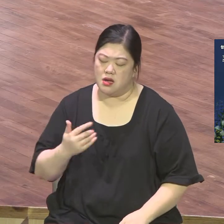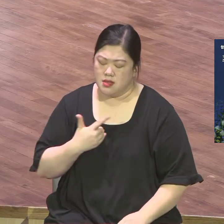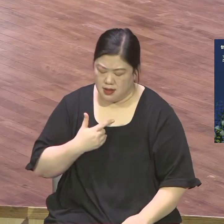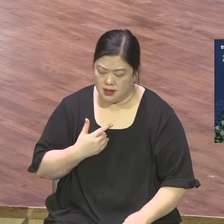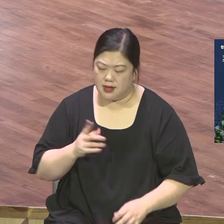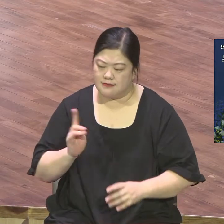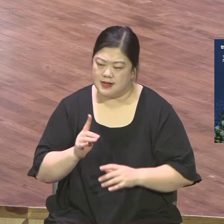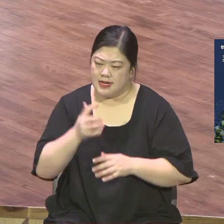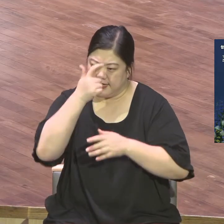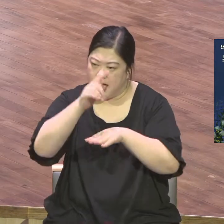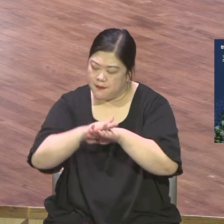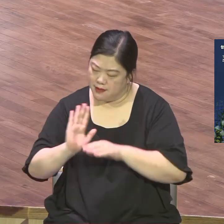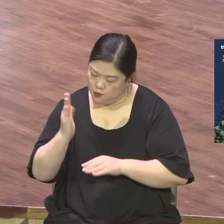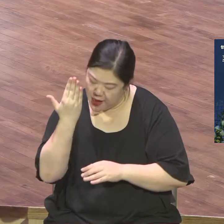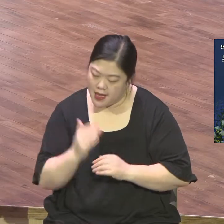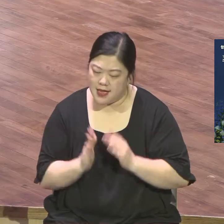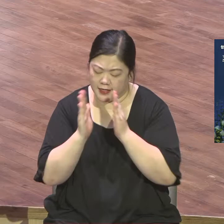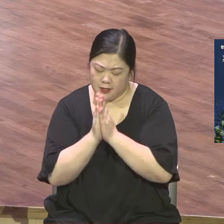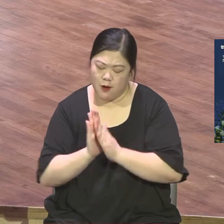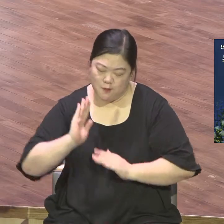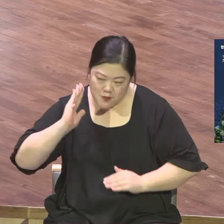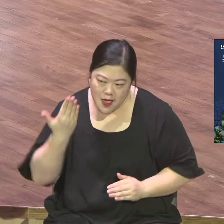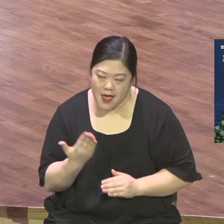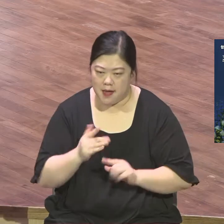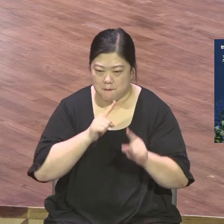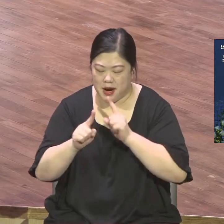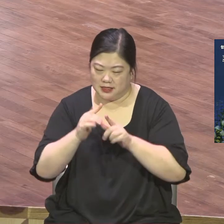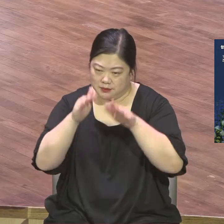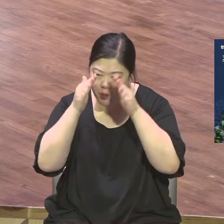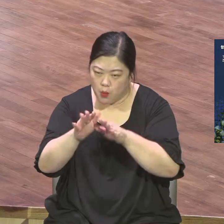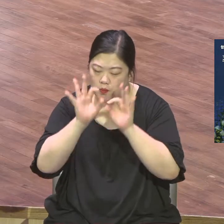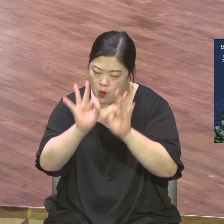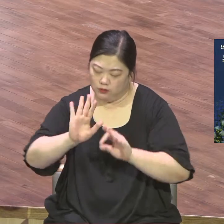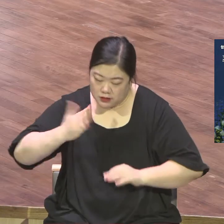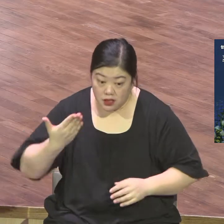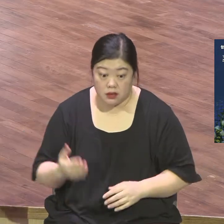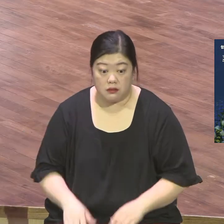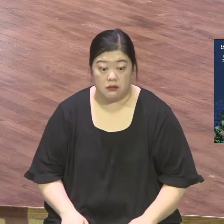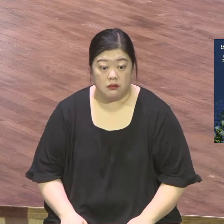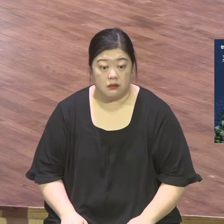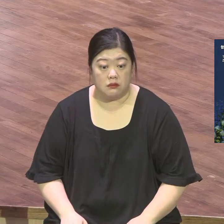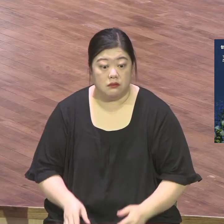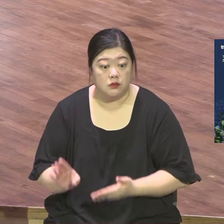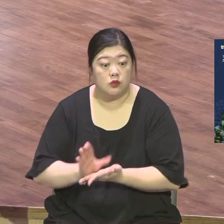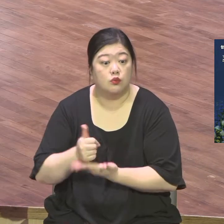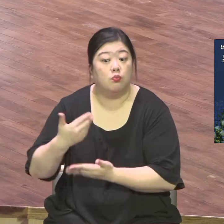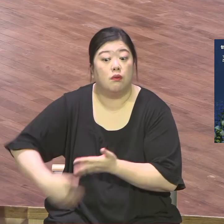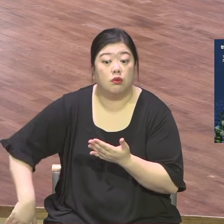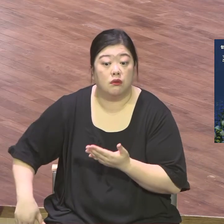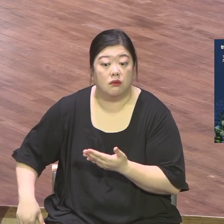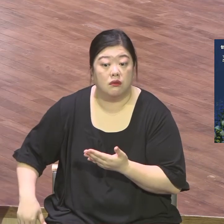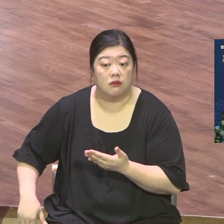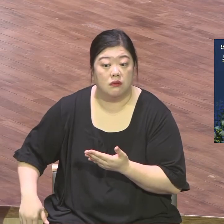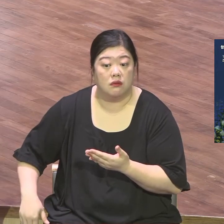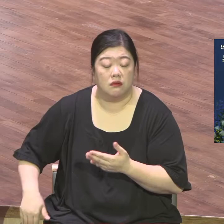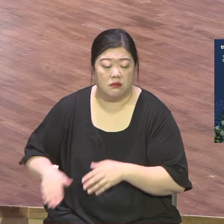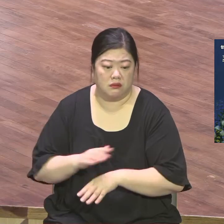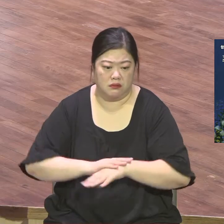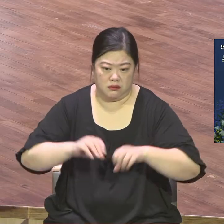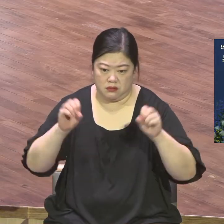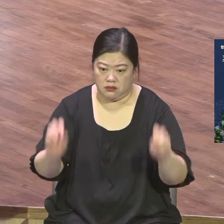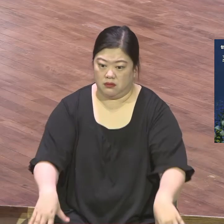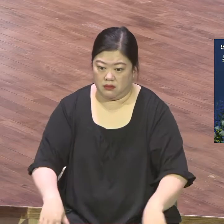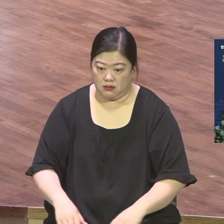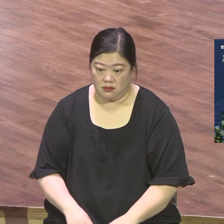쾌락으로 채우려고 세상에서 뭐든 자리로 어떤 무슨 명예로 어? 채우 뭔가 채우고 허하니까